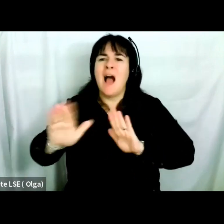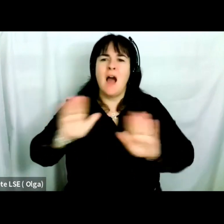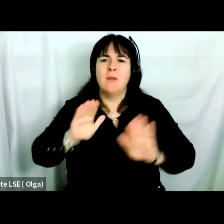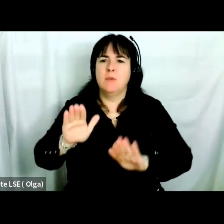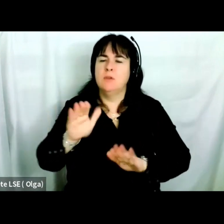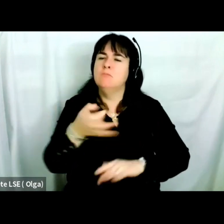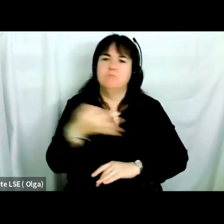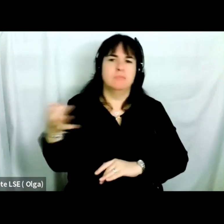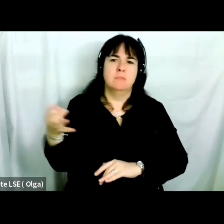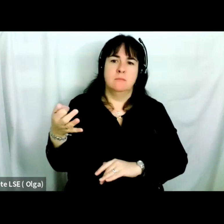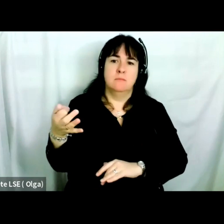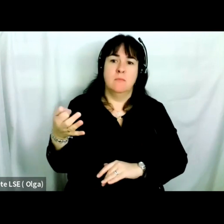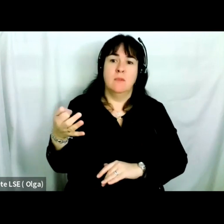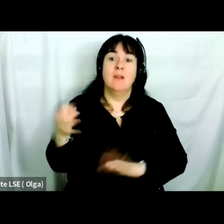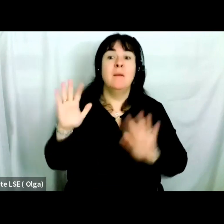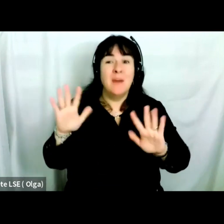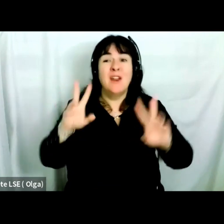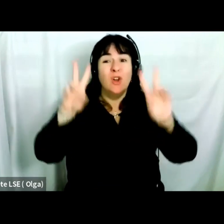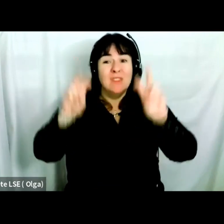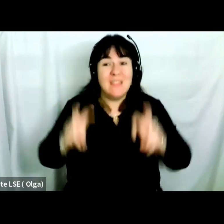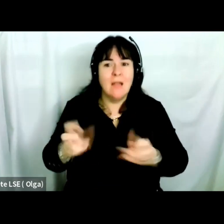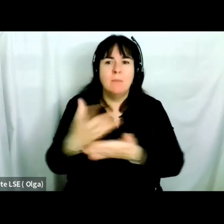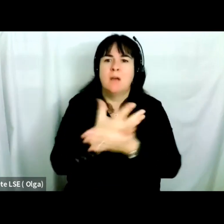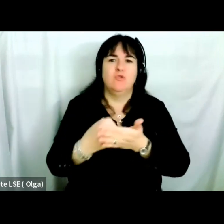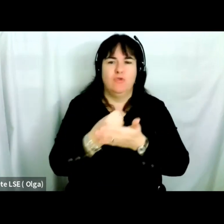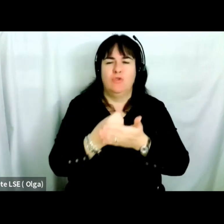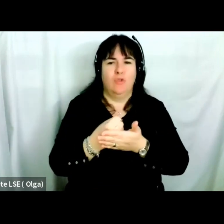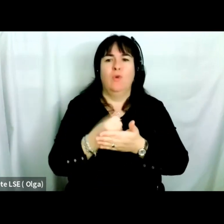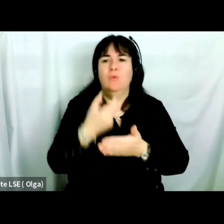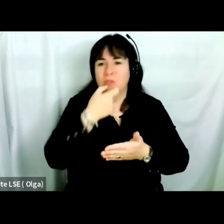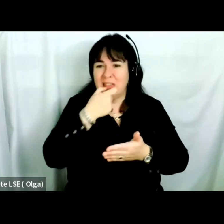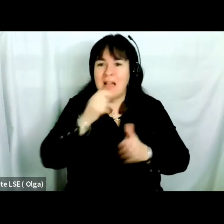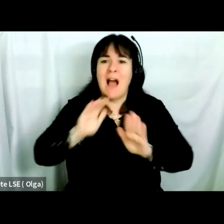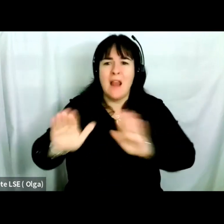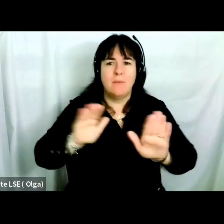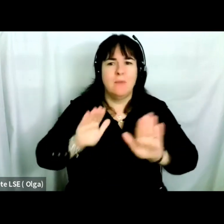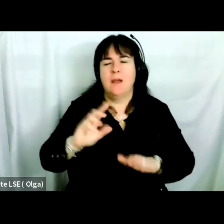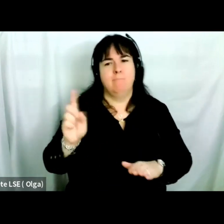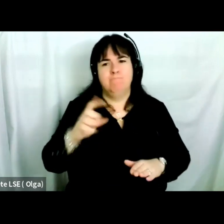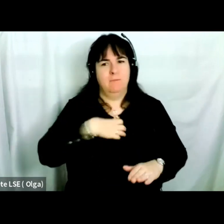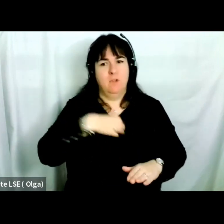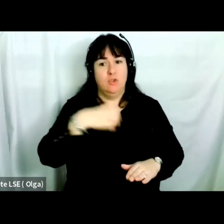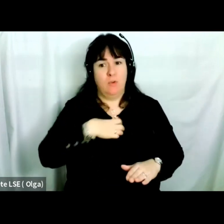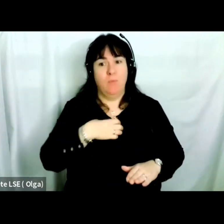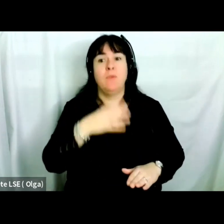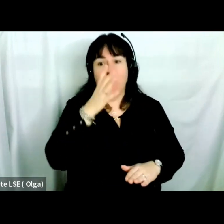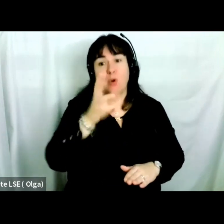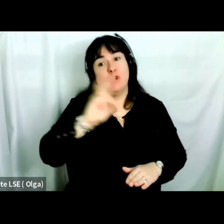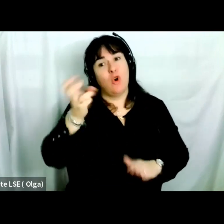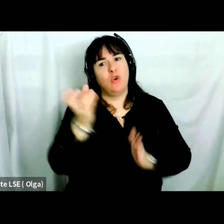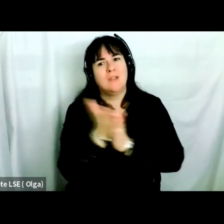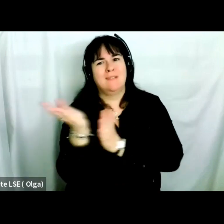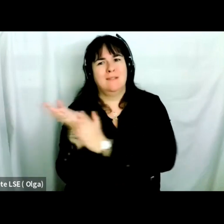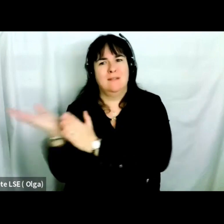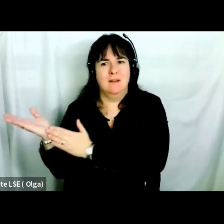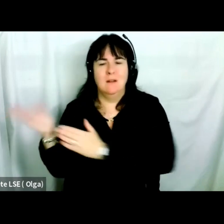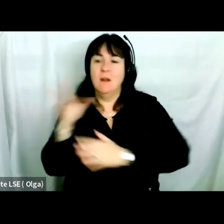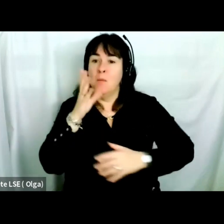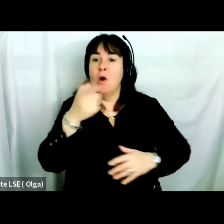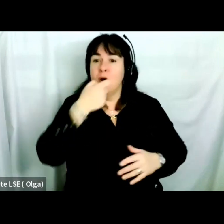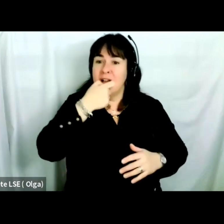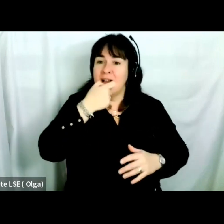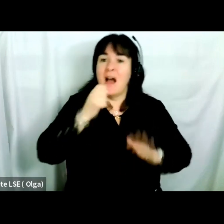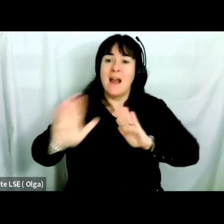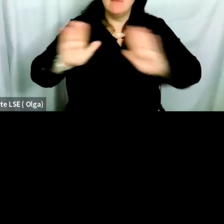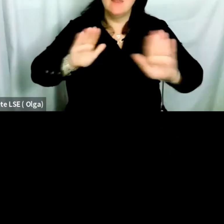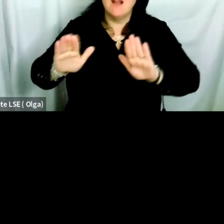no sirve para todas las cosas, por eso tenemos otras formas de resolución de conflictos alternativas, porque el arbitraje solo sirve para aquellos casos